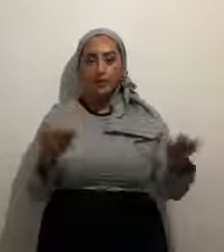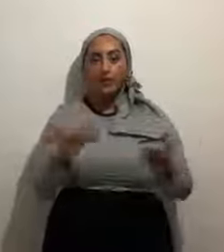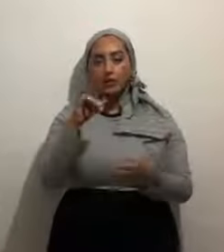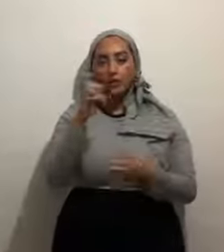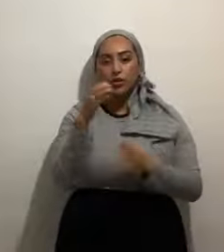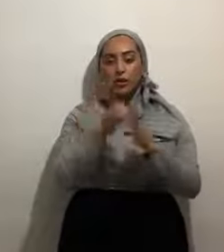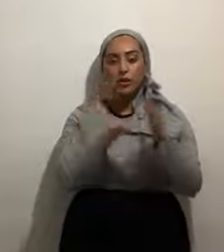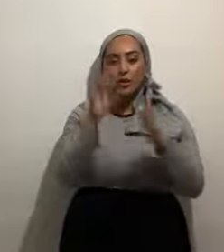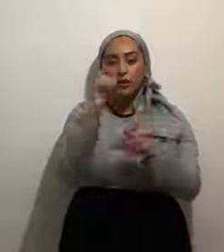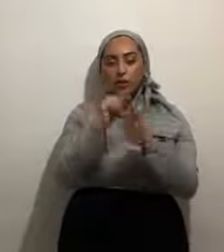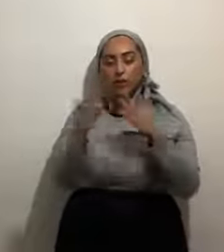9:8.